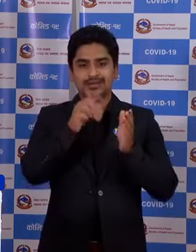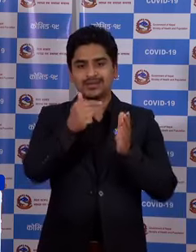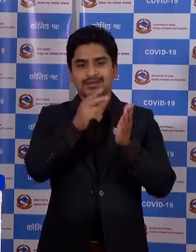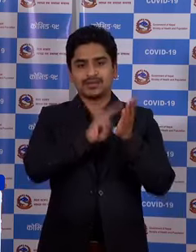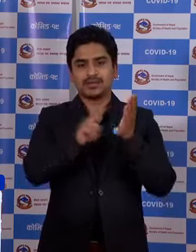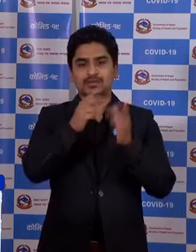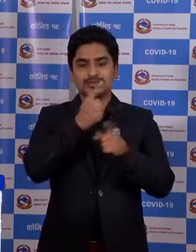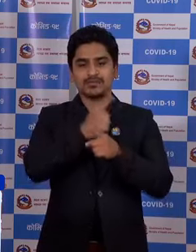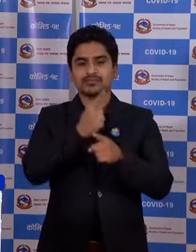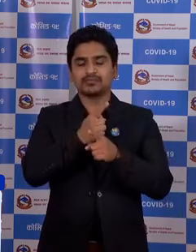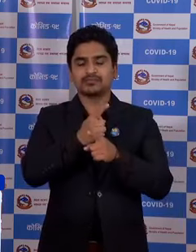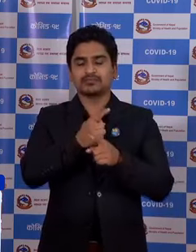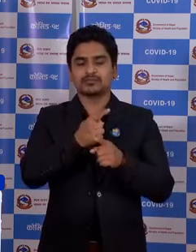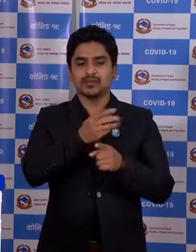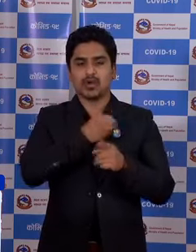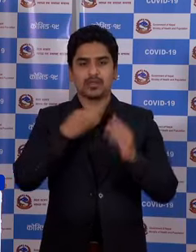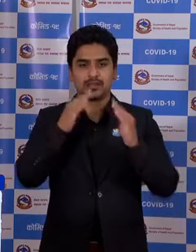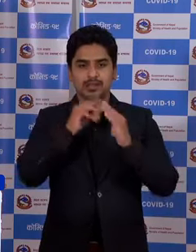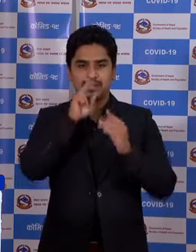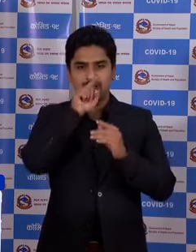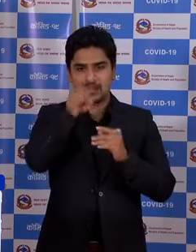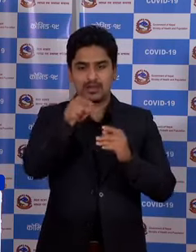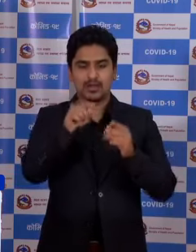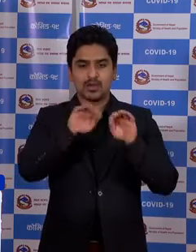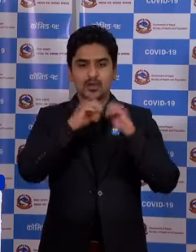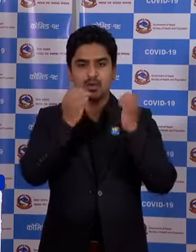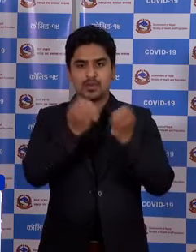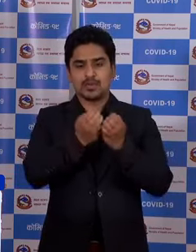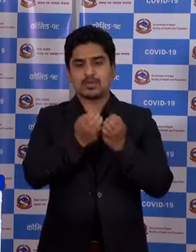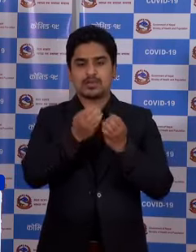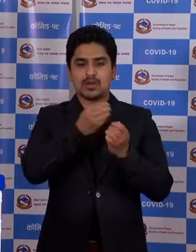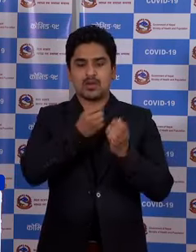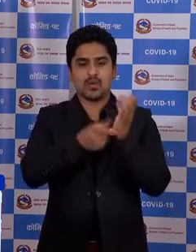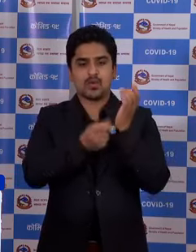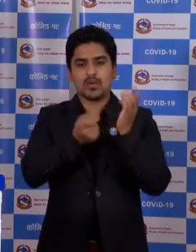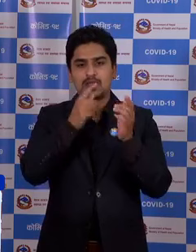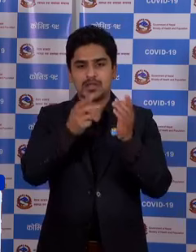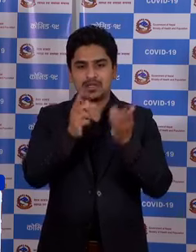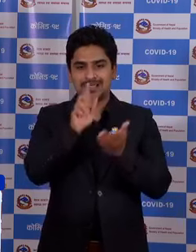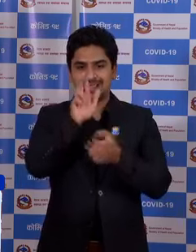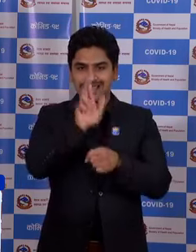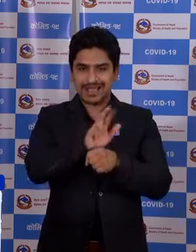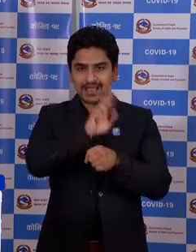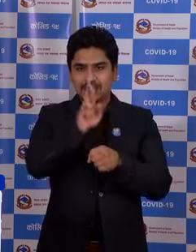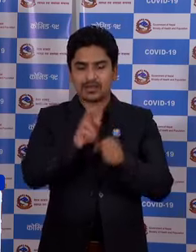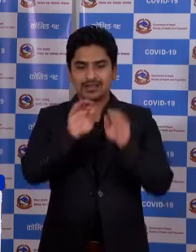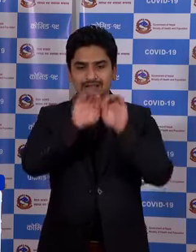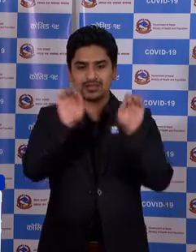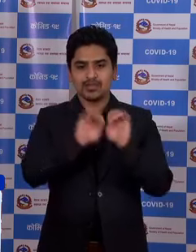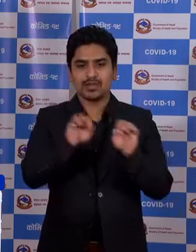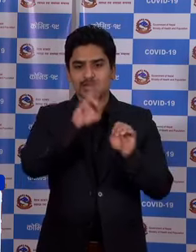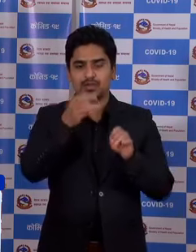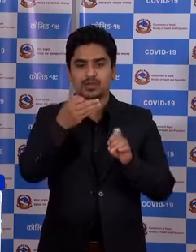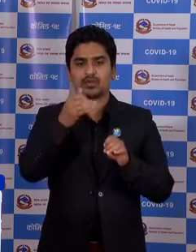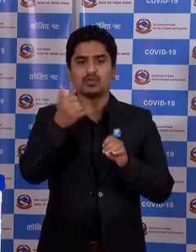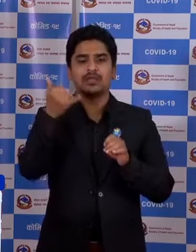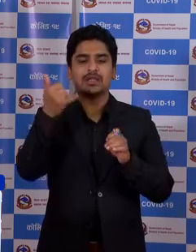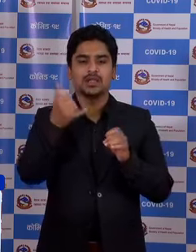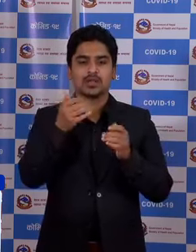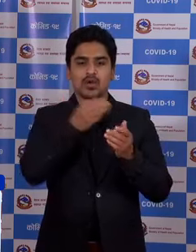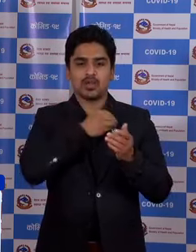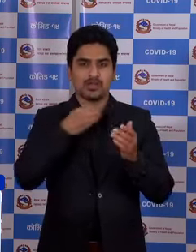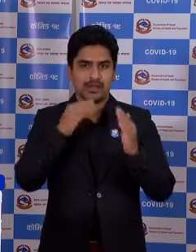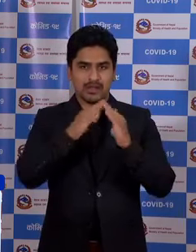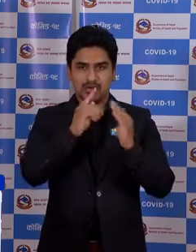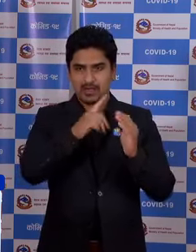विश्वविद्यालय शिक्षण अस्पतालमा तहाँको कम्युनिटी मेडिसिन युनिट र सिन्धुपाल्चोक तथा धुलिखेल अस्पतालको